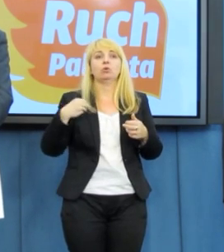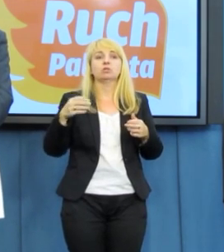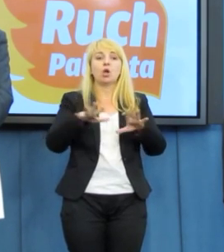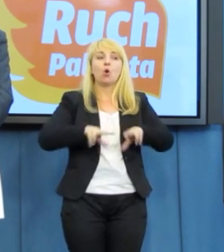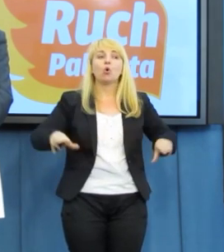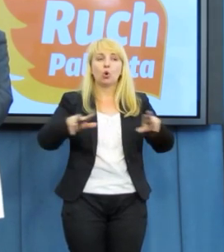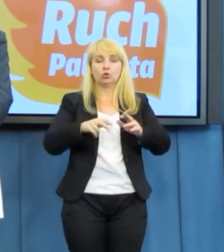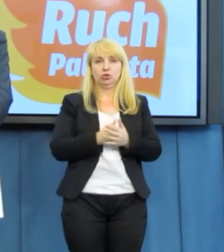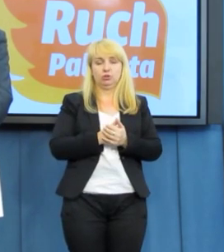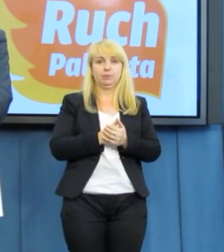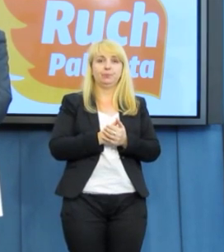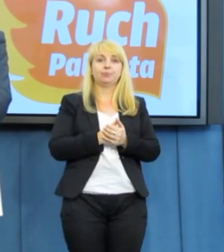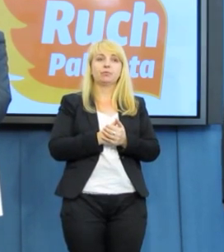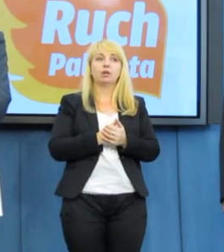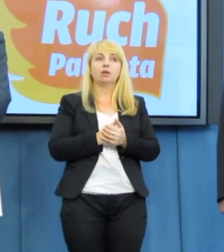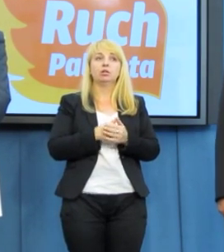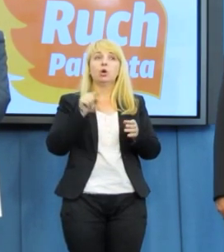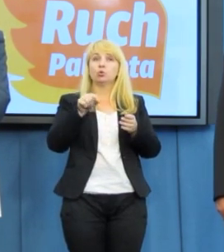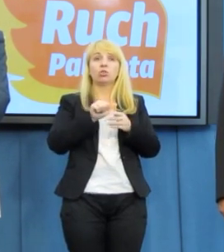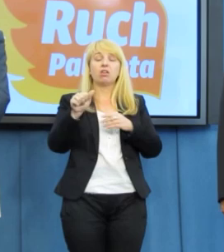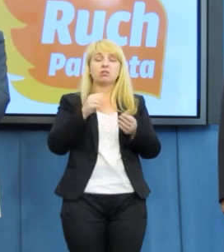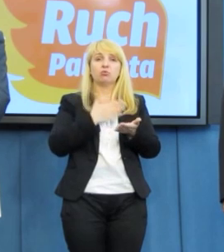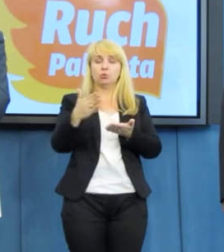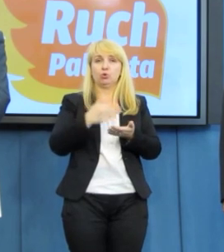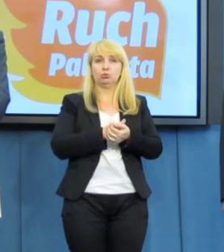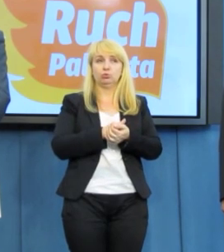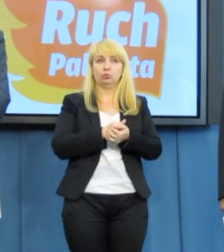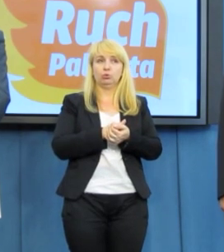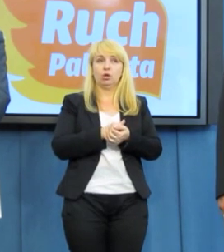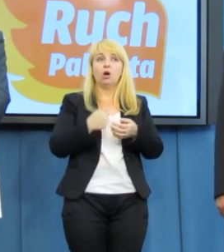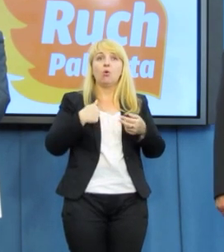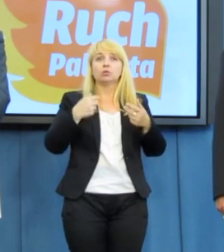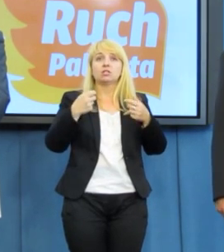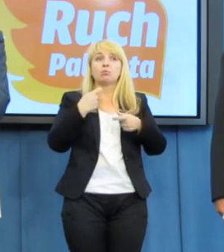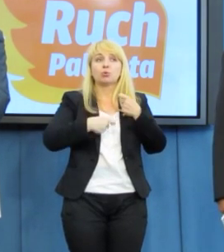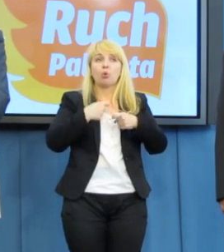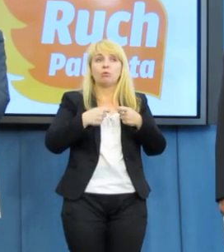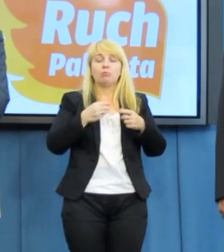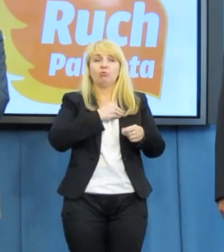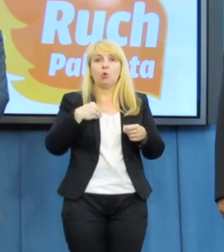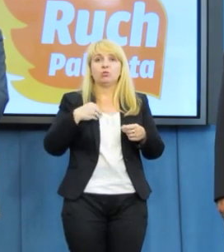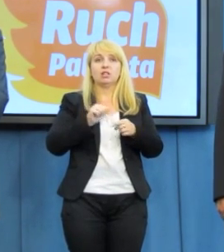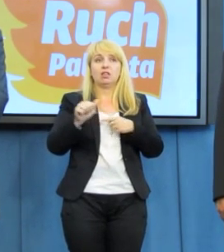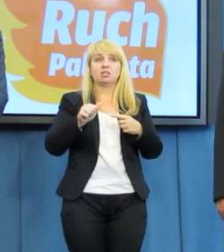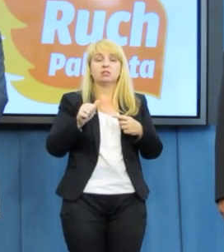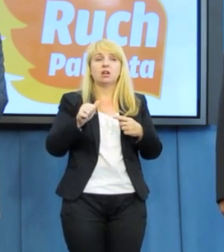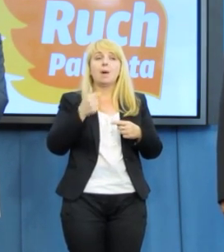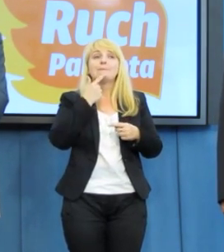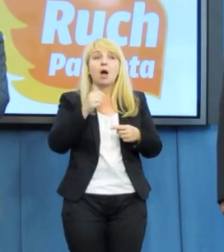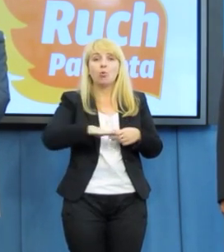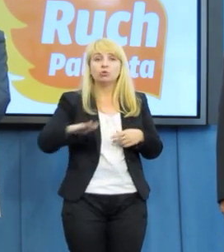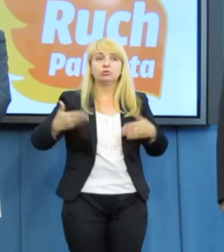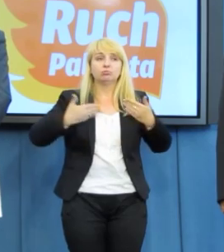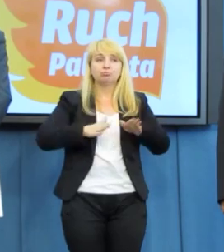za rodziców dzieci. A przecież problem dzietności jest tym kluczowym i Kościołowi podobno też